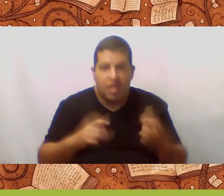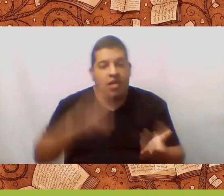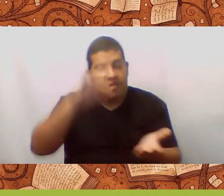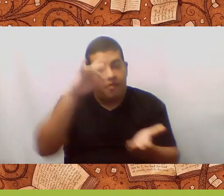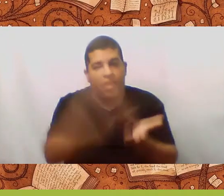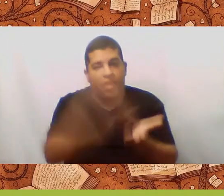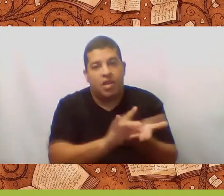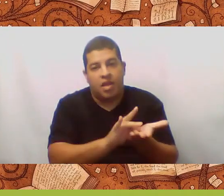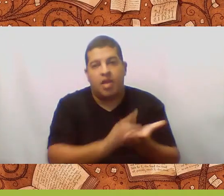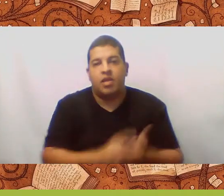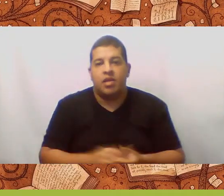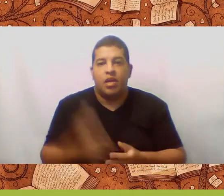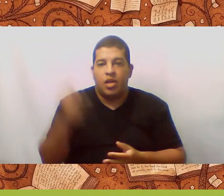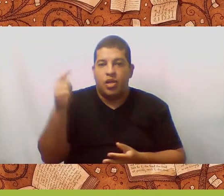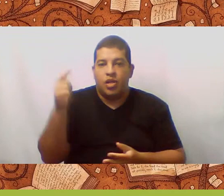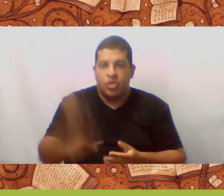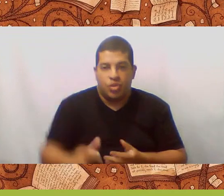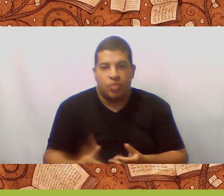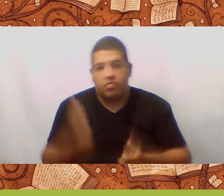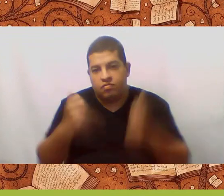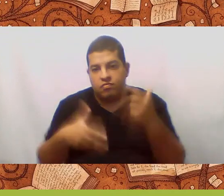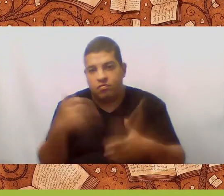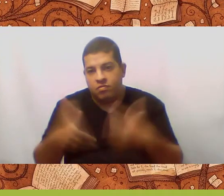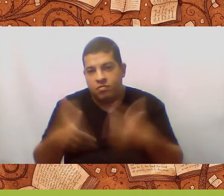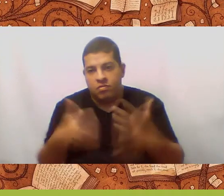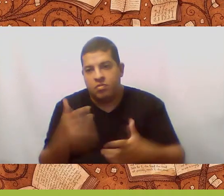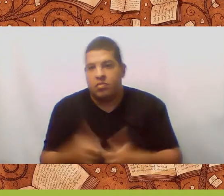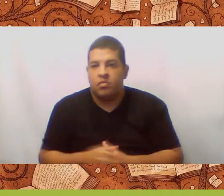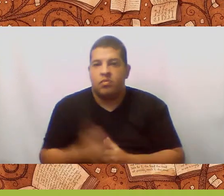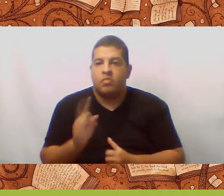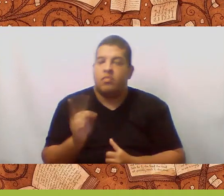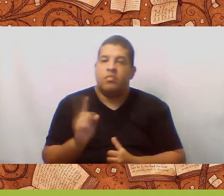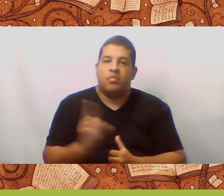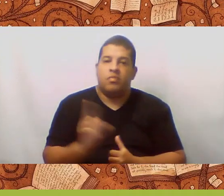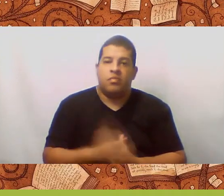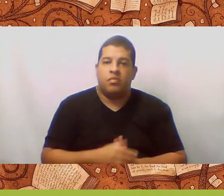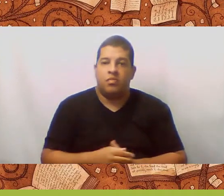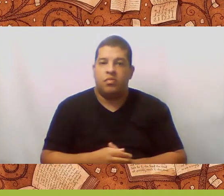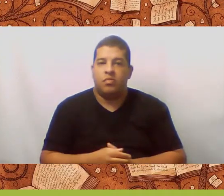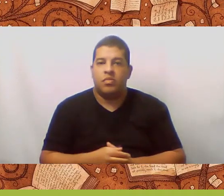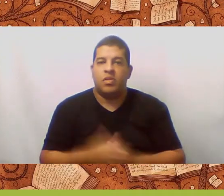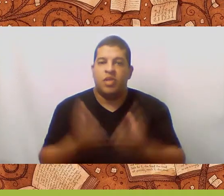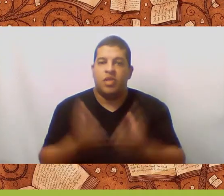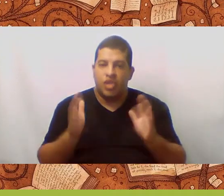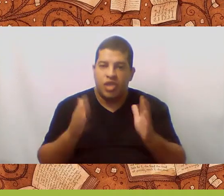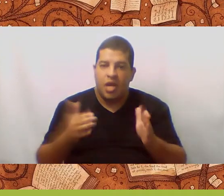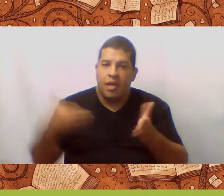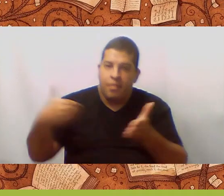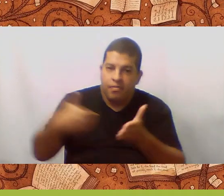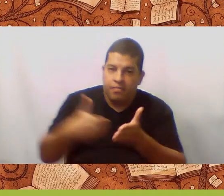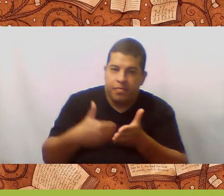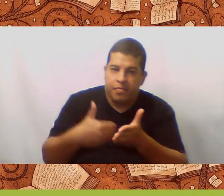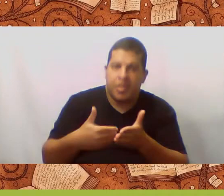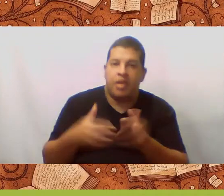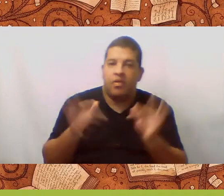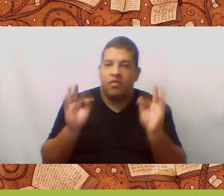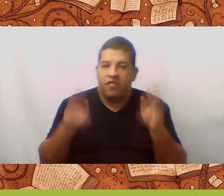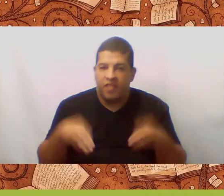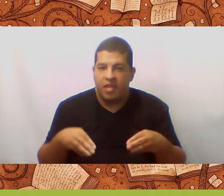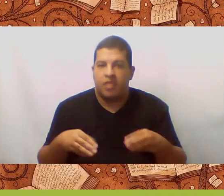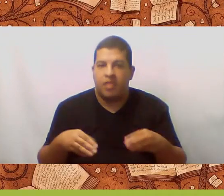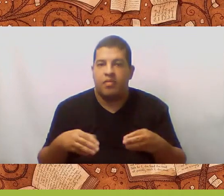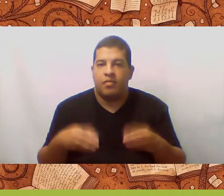que a gente está chegando aqui, acho que no final, né, da minha apresentação, né, segundo os